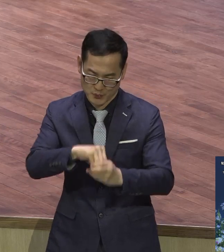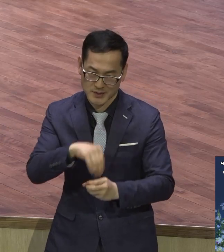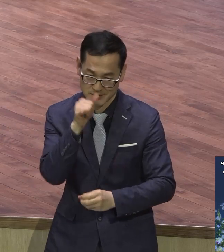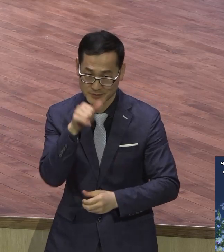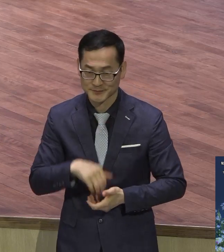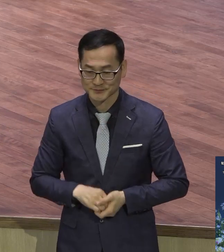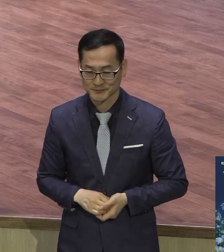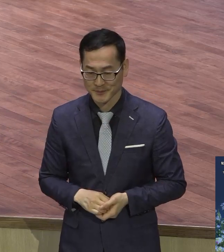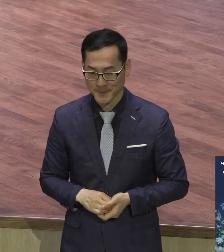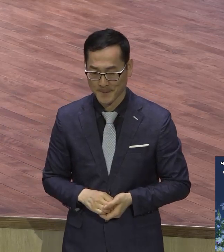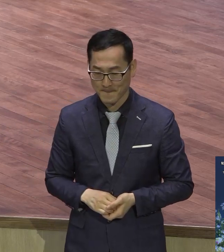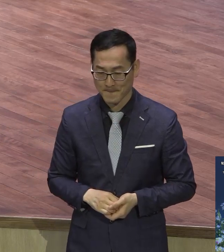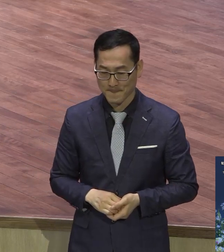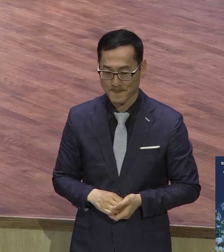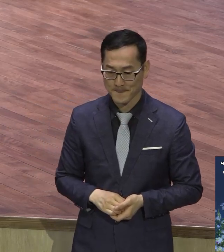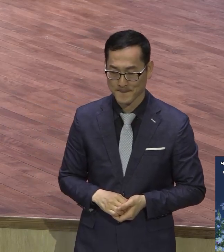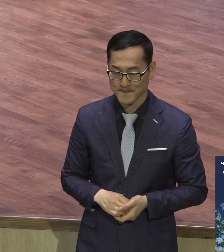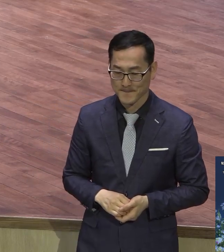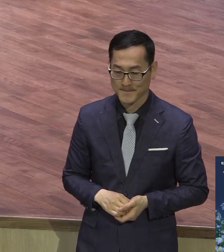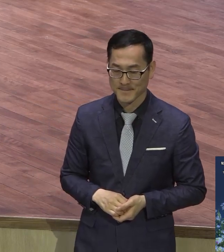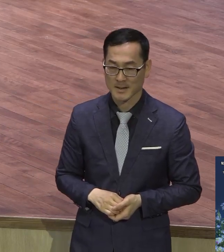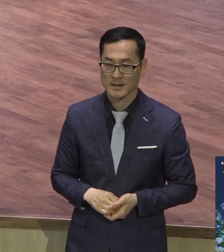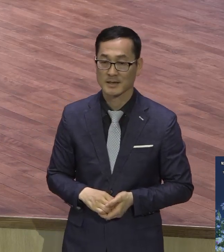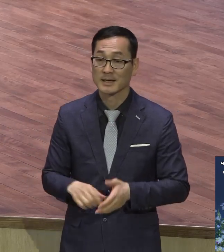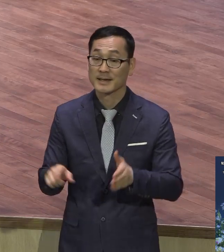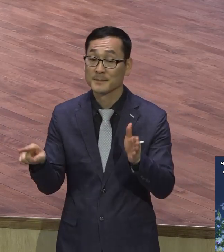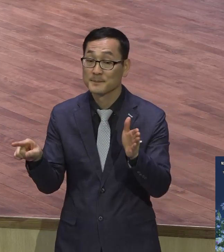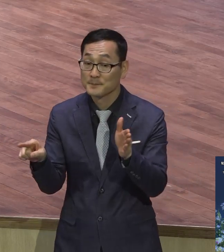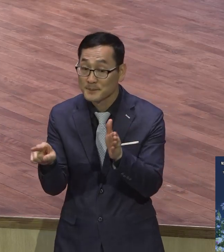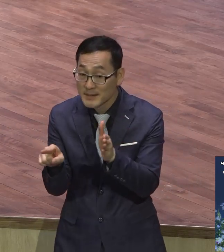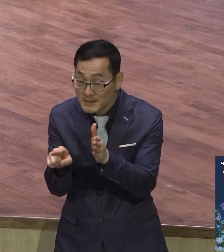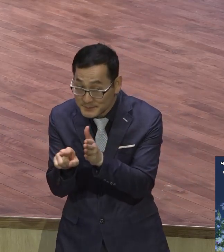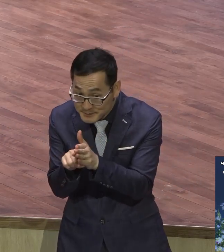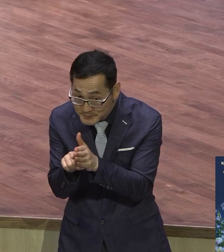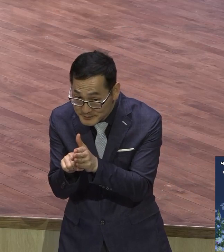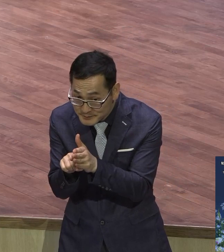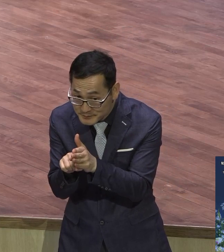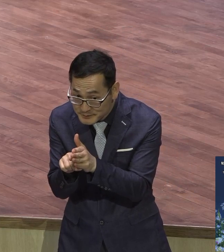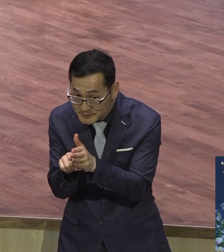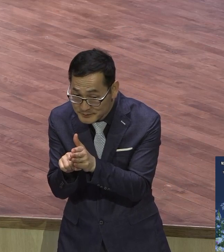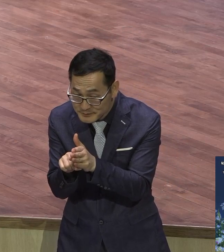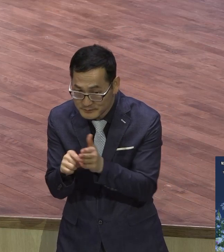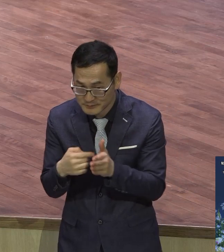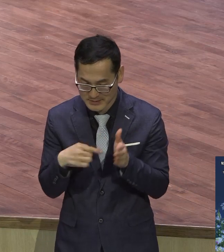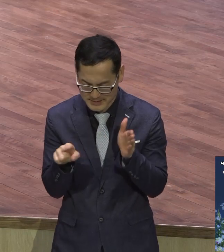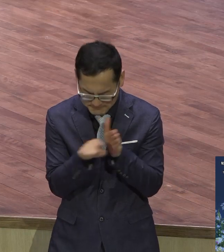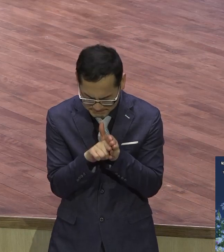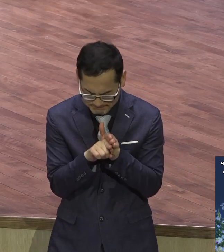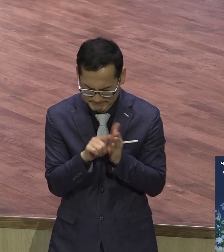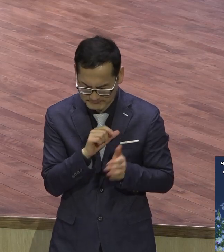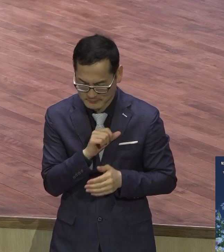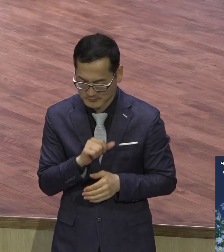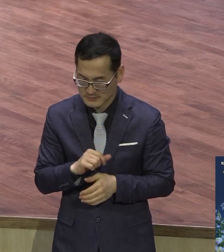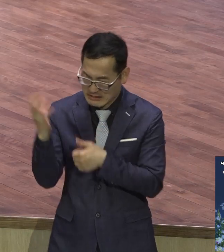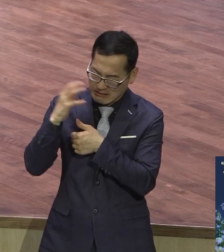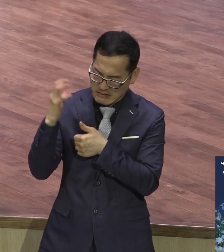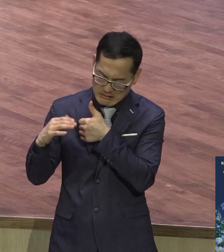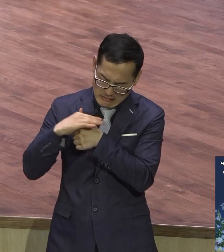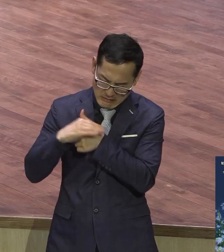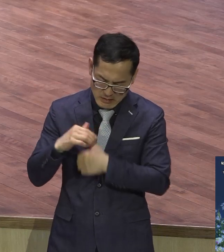반드시. 이걸 믿으면요. 그대로 그렇게 빗박하던 부모님들. 어느